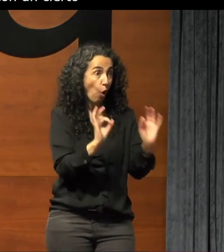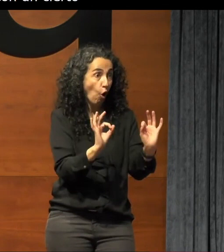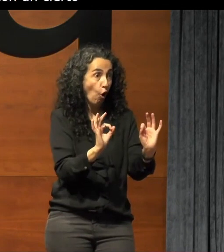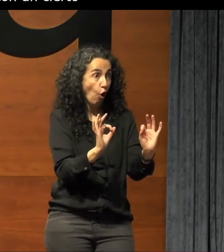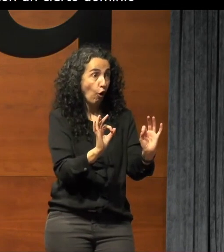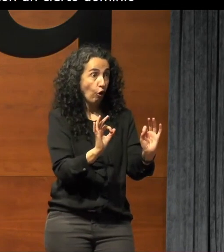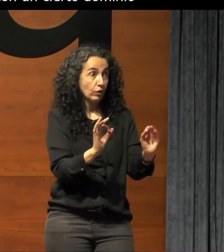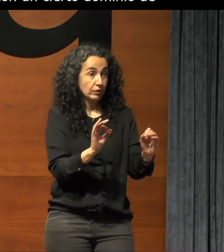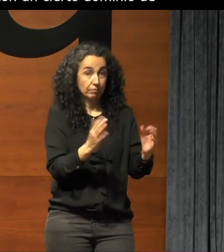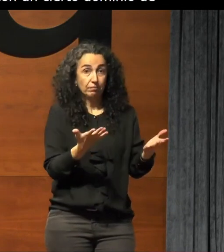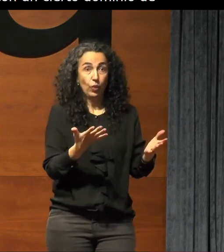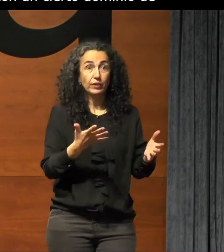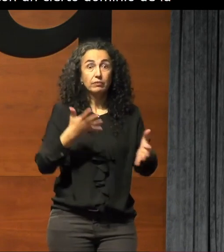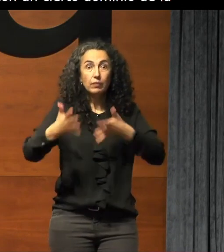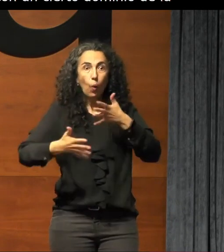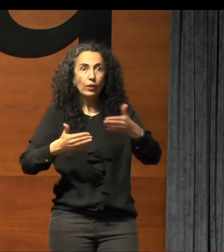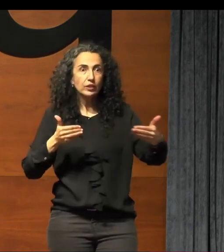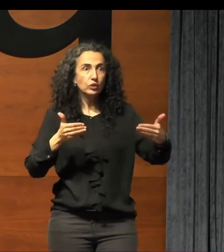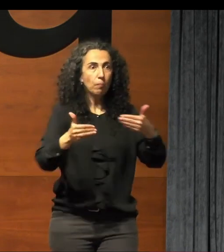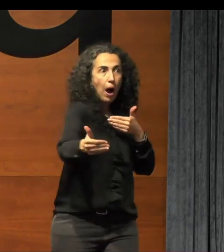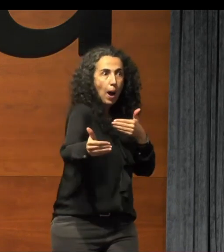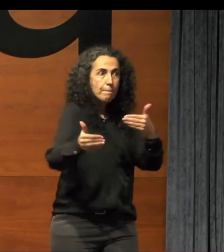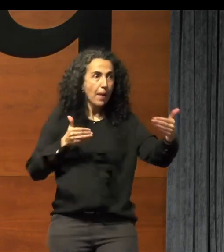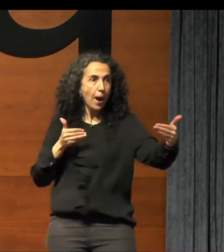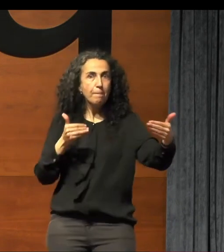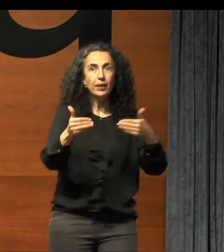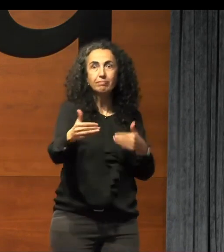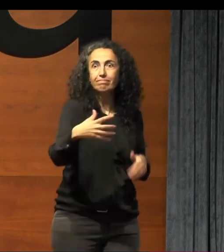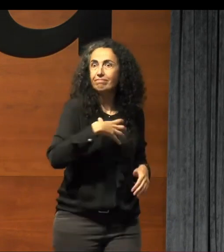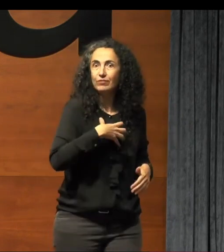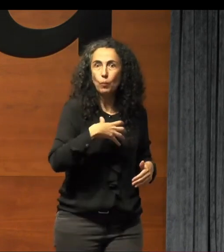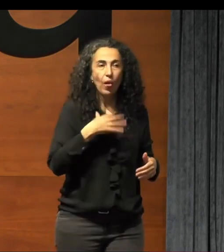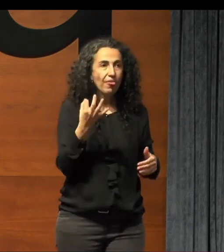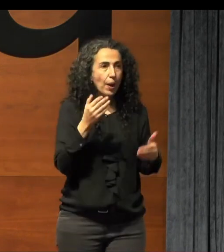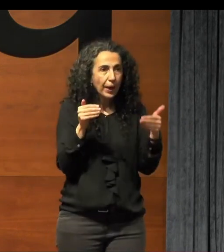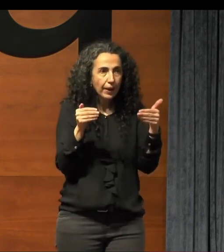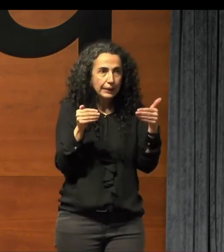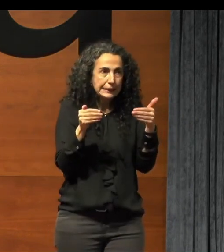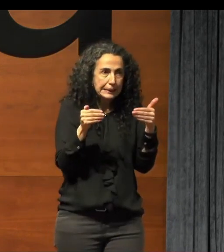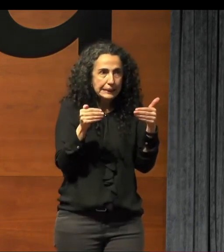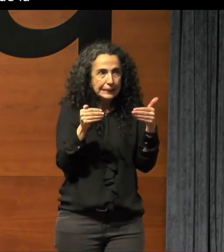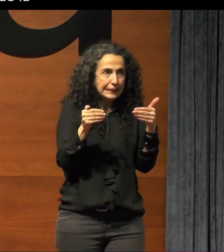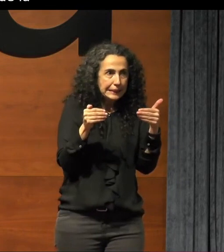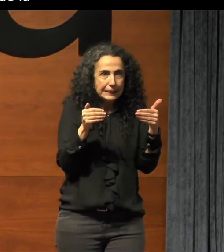Y tener en cuenta la duración de la canción y cronometrar su